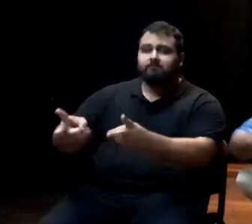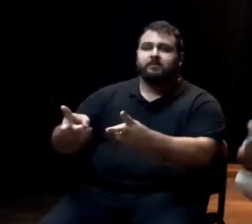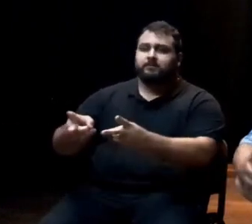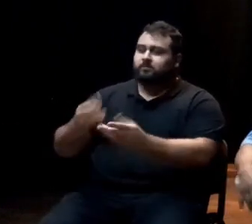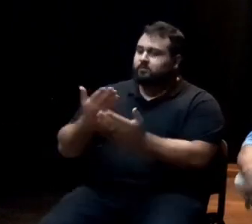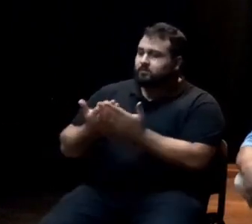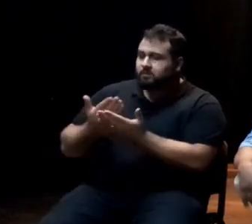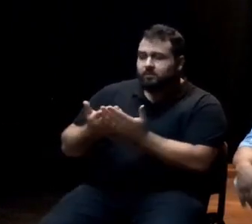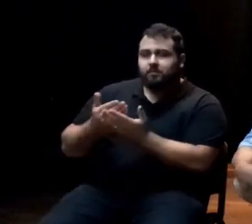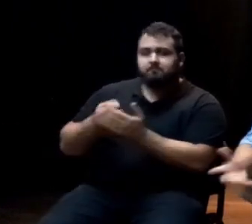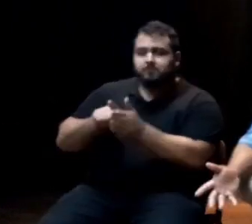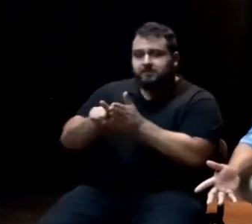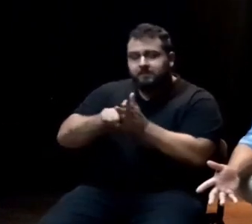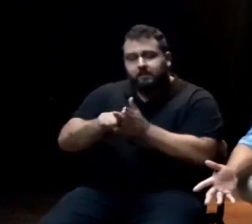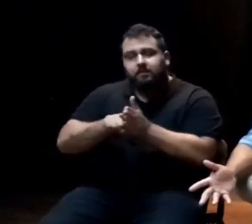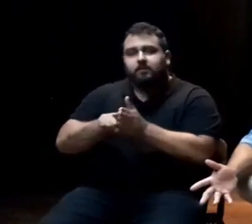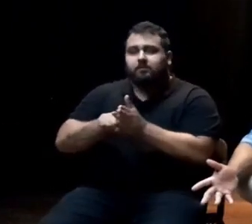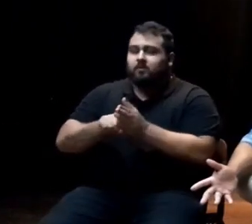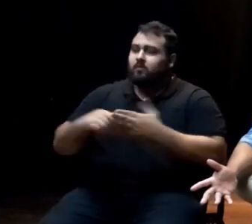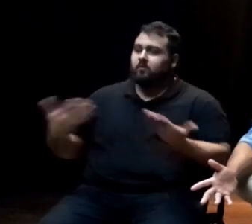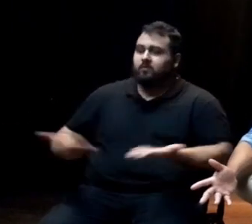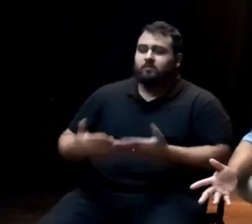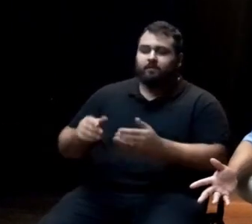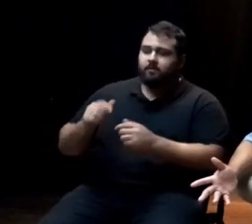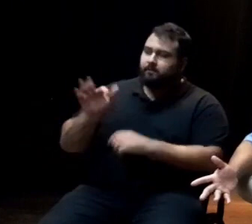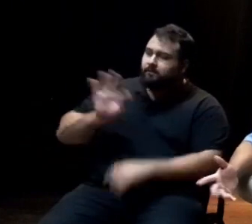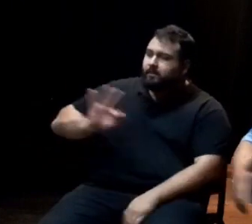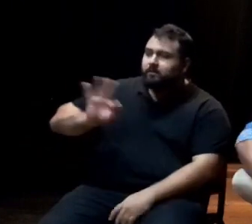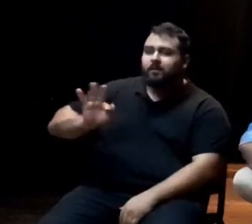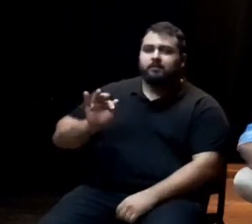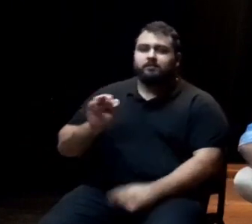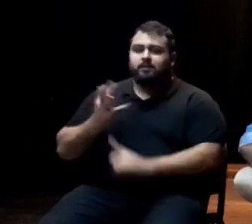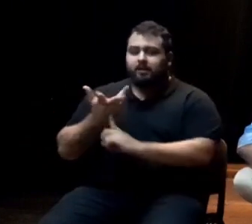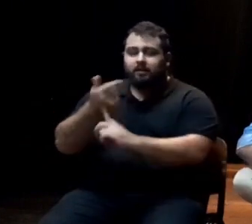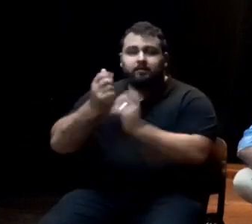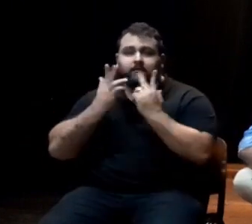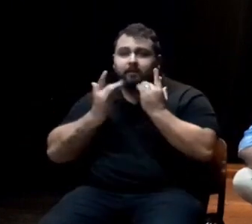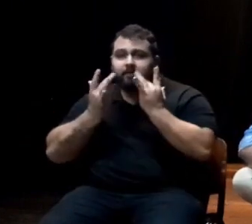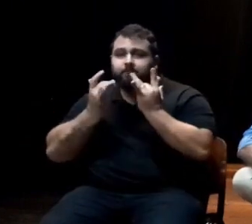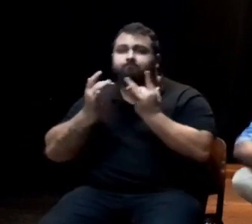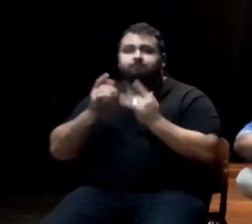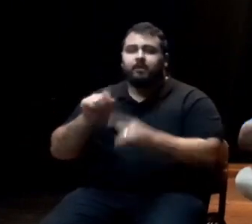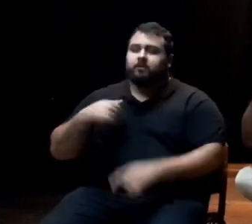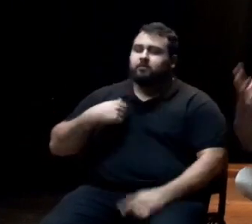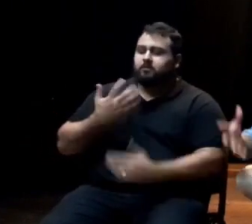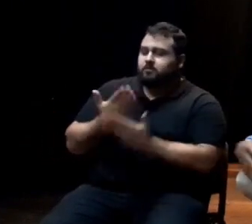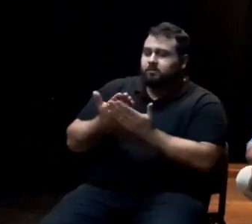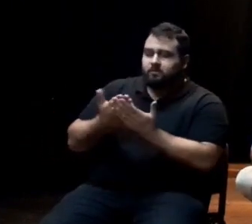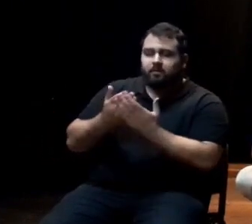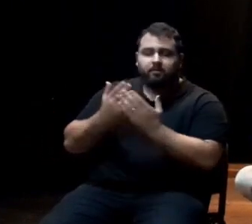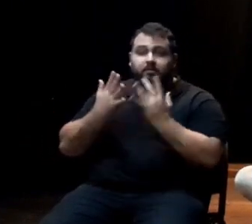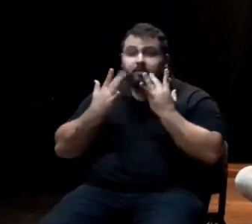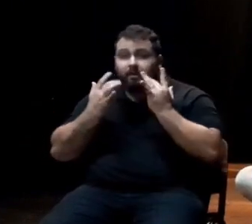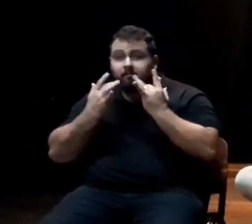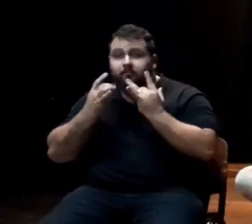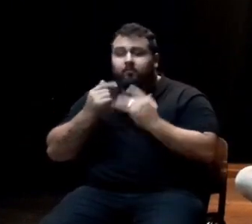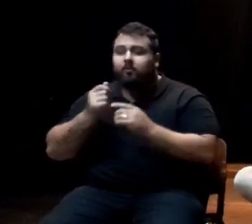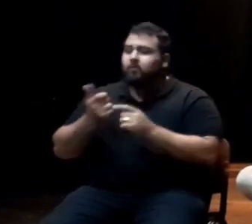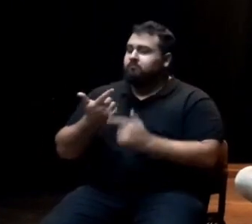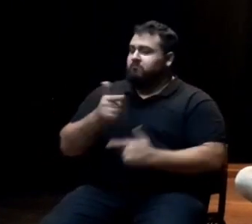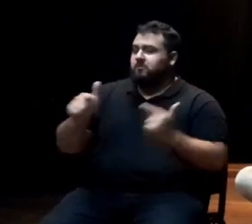em constante pesquisa. E hoje estou fazendo faculdade de arte cênica, né? Estou estudando teatro por outras questões também,